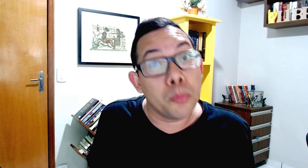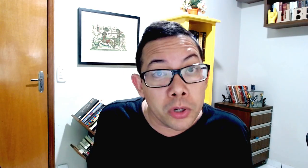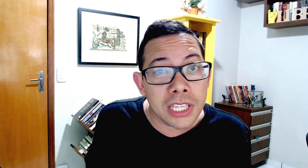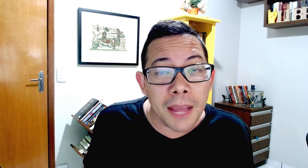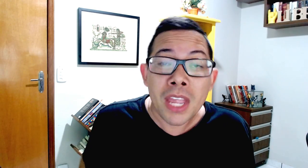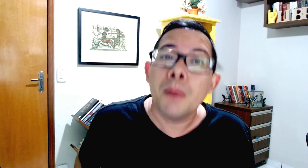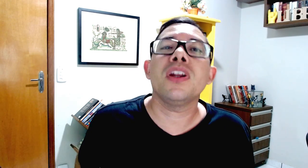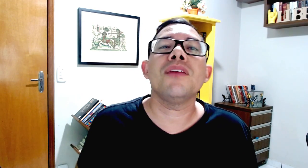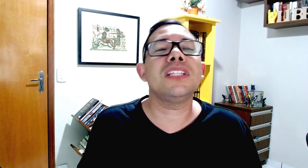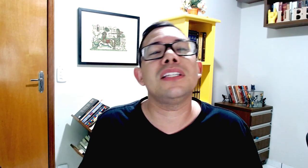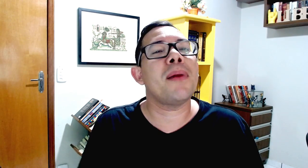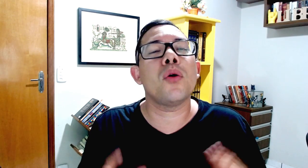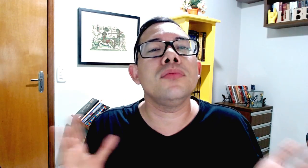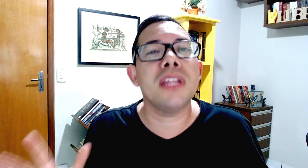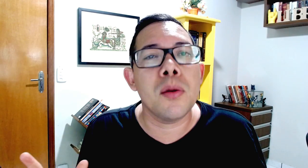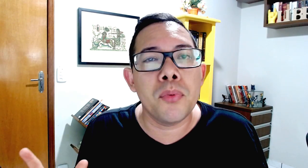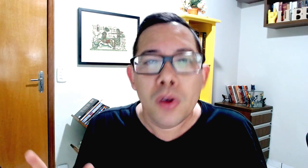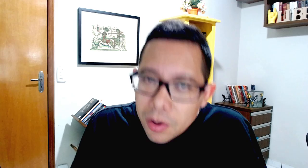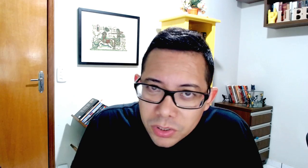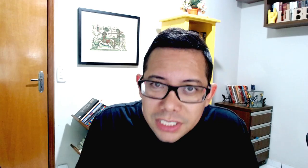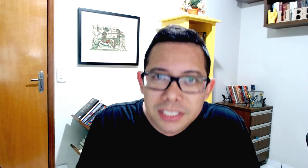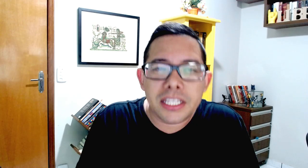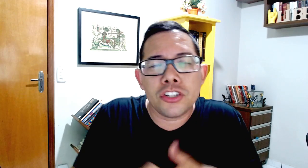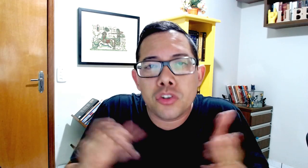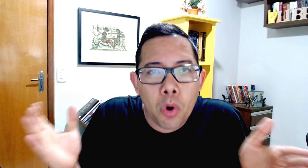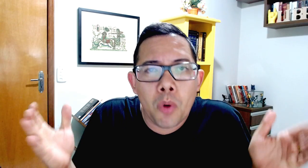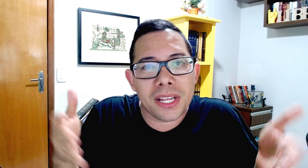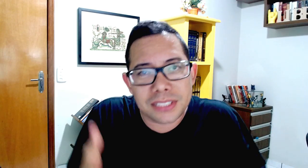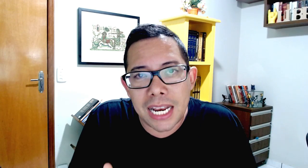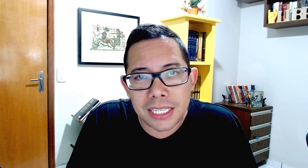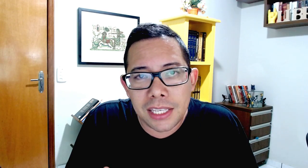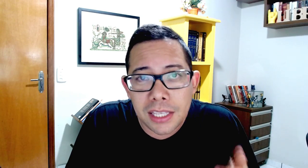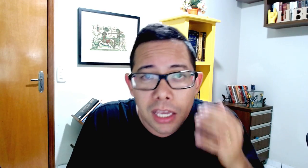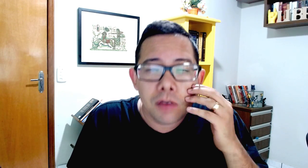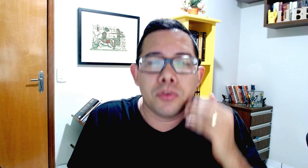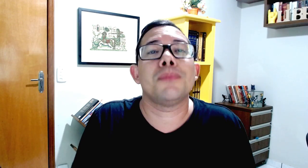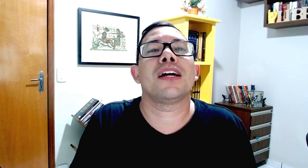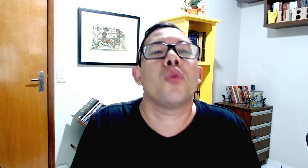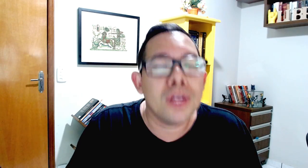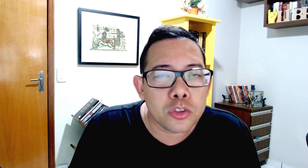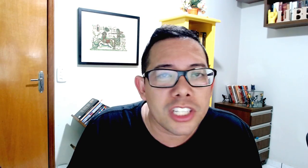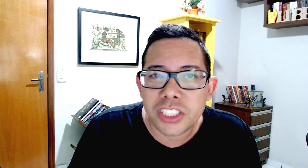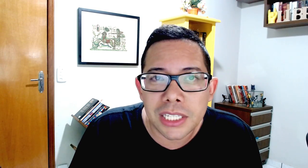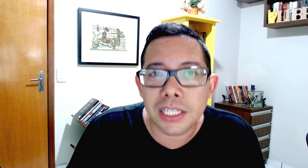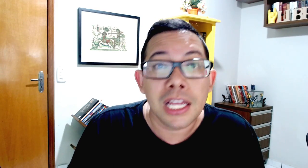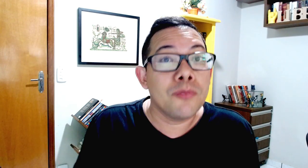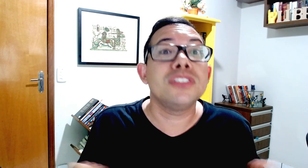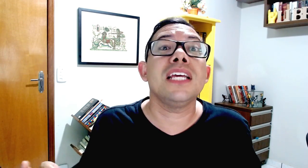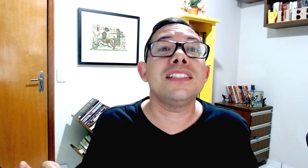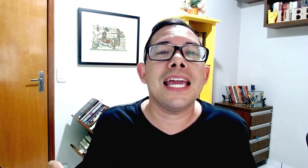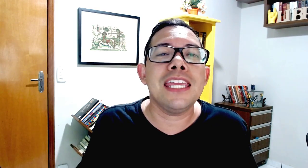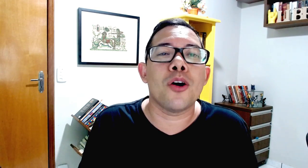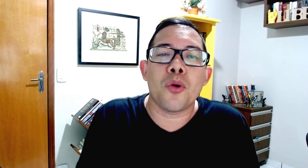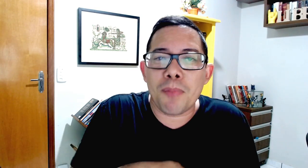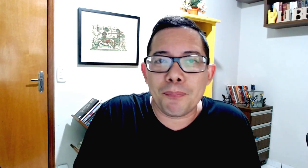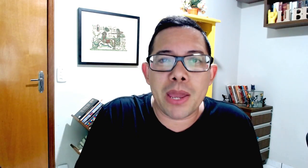connosco Por quê Por quê você separou um tempo você se dedicou para estar aqui eu vou nas páginas da vocês caíram com